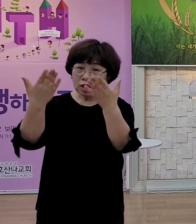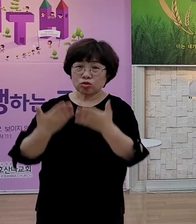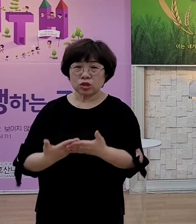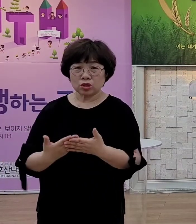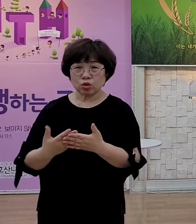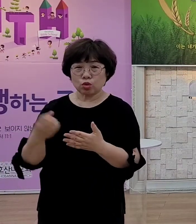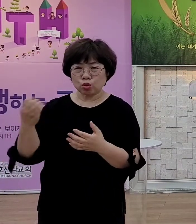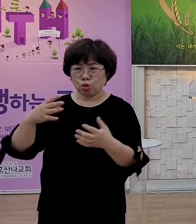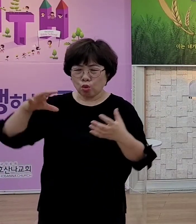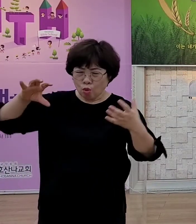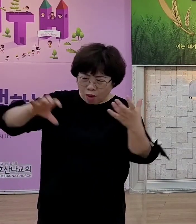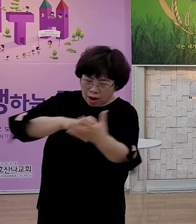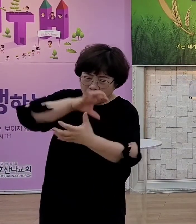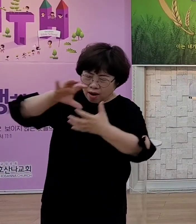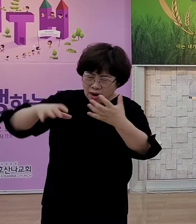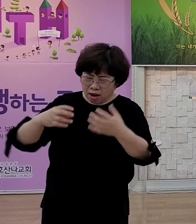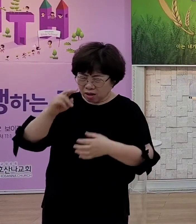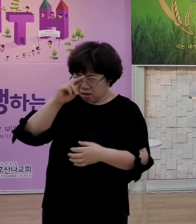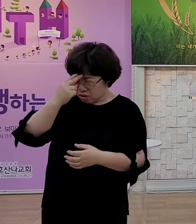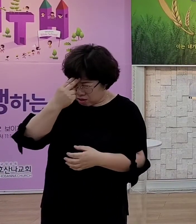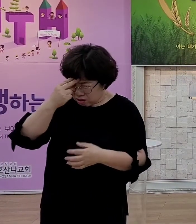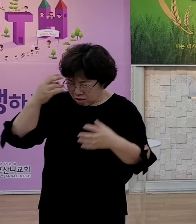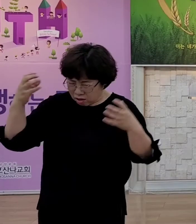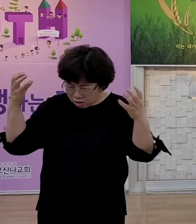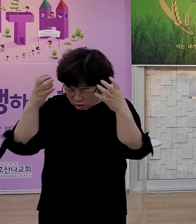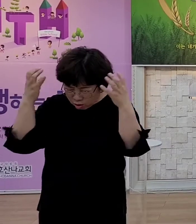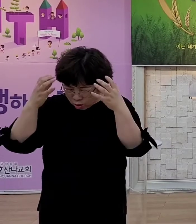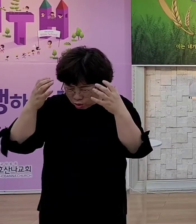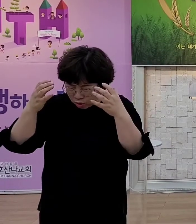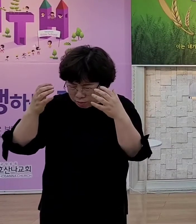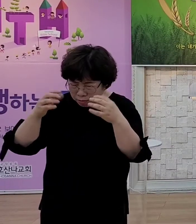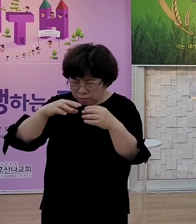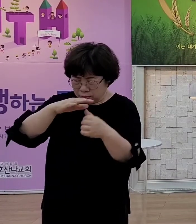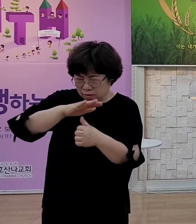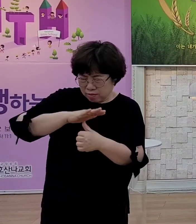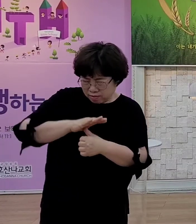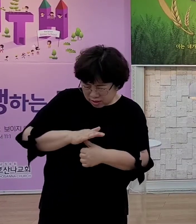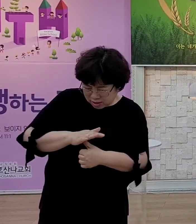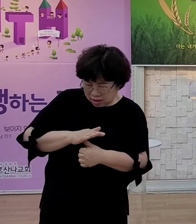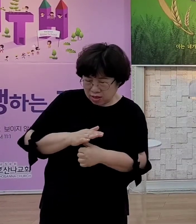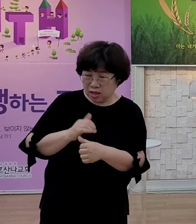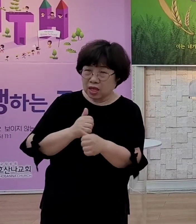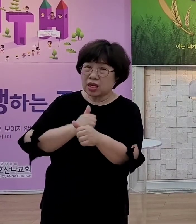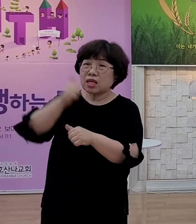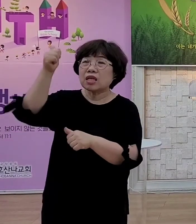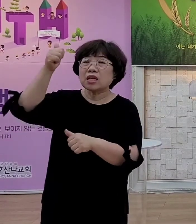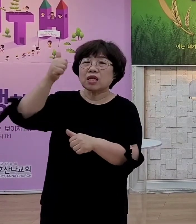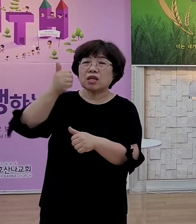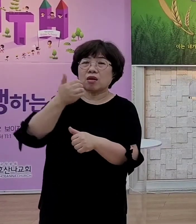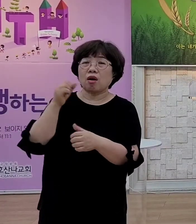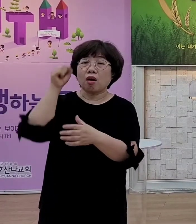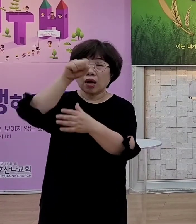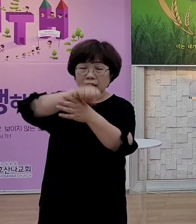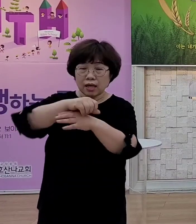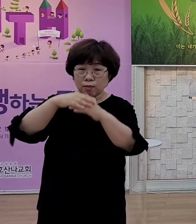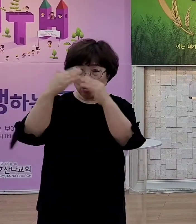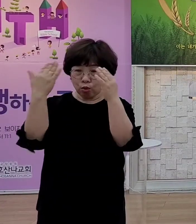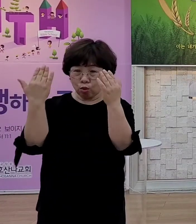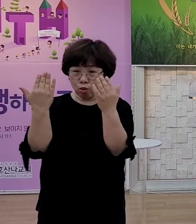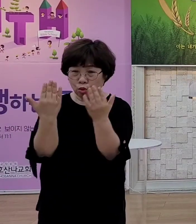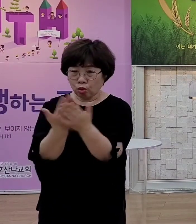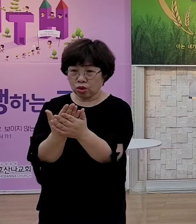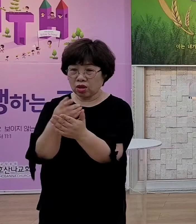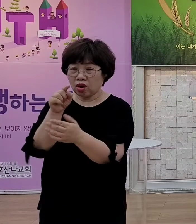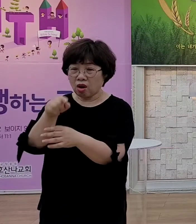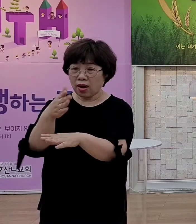그리고 환난과 시련들도 또 견디고 이기게 해주시고 그 모든 것을 감사하는